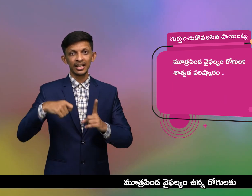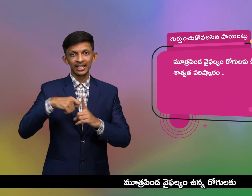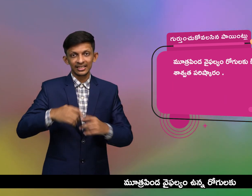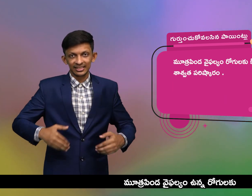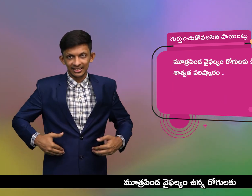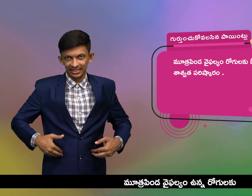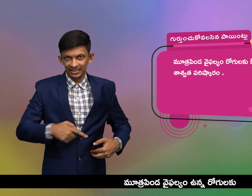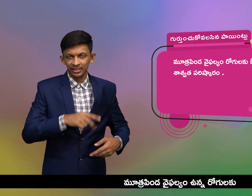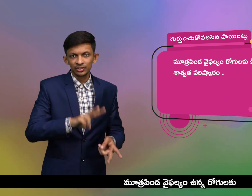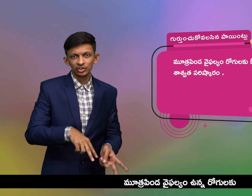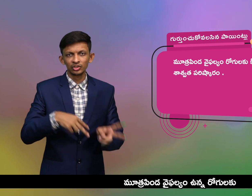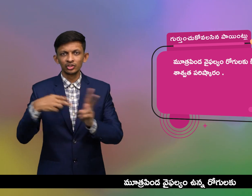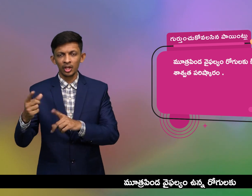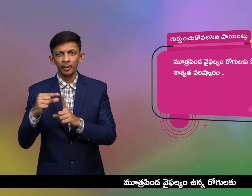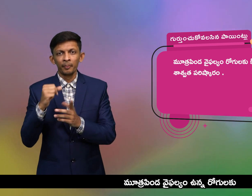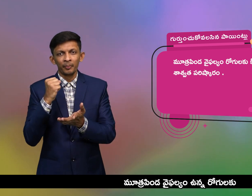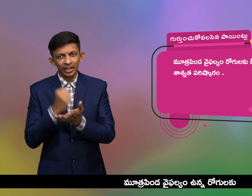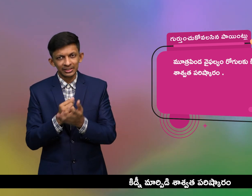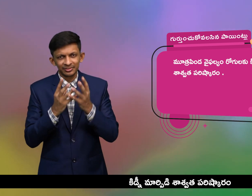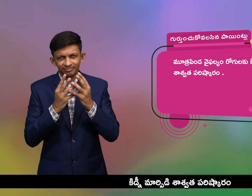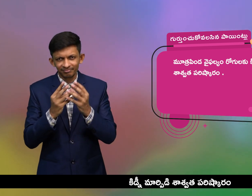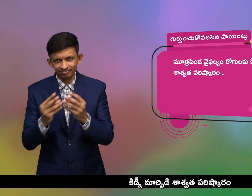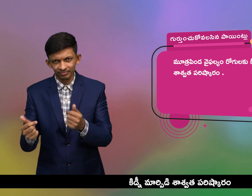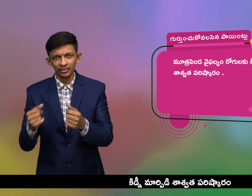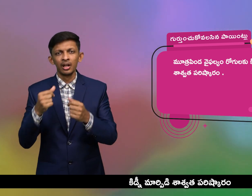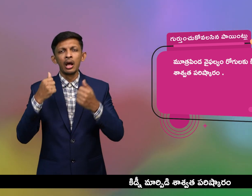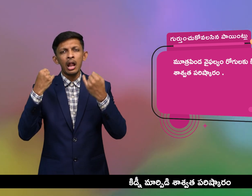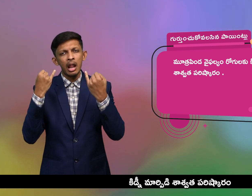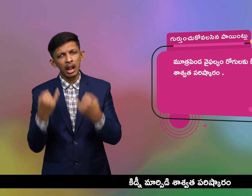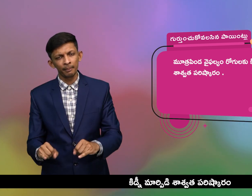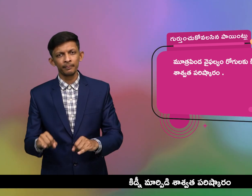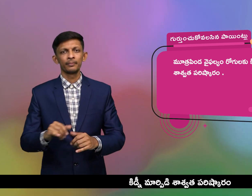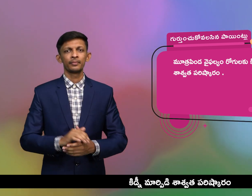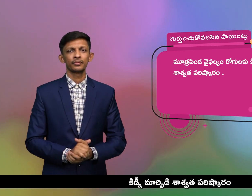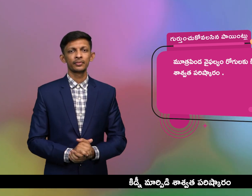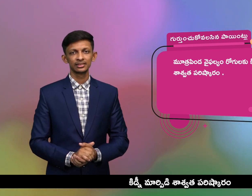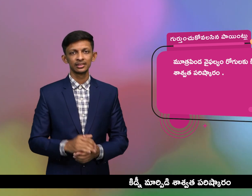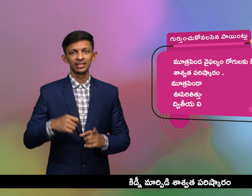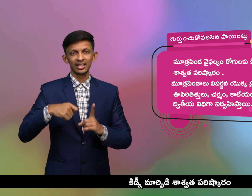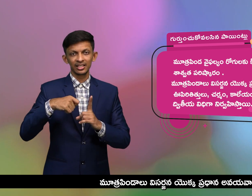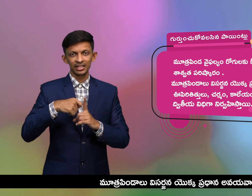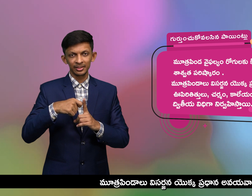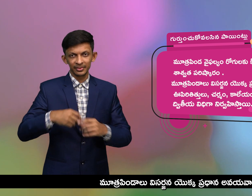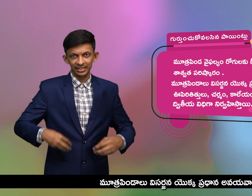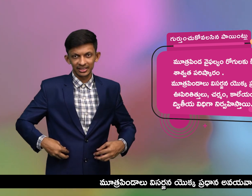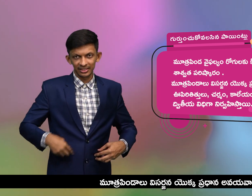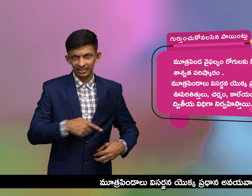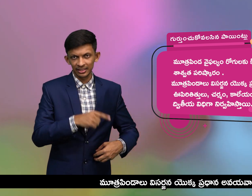మూత్రపిండ వైఫల్యం ఉన్న రోగులకు కిడ్నీ మార్పిడి శాశ్వత పరిష్కారం. మూత్రపిండాలు